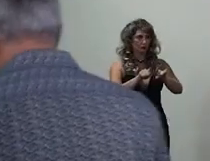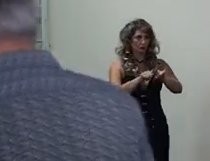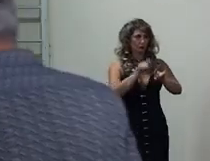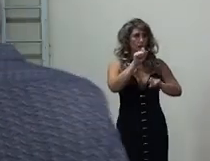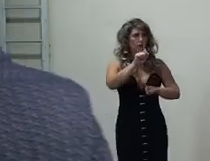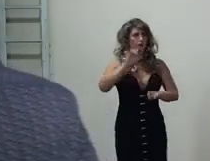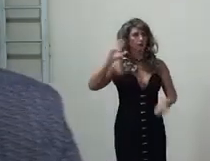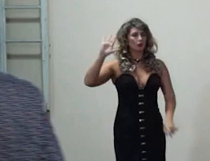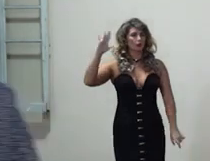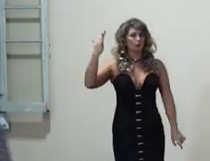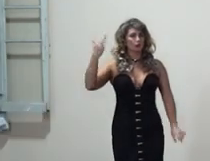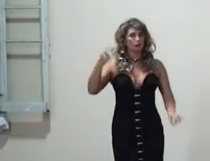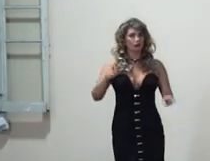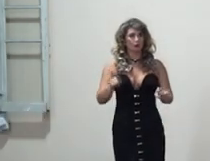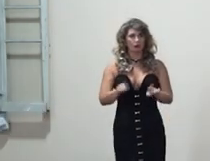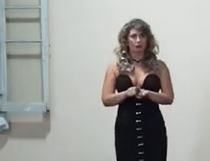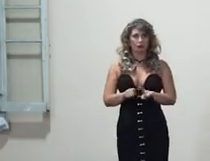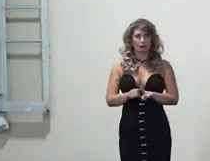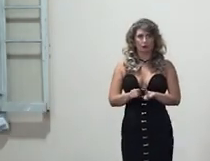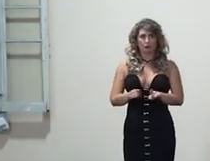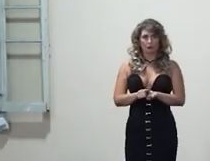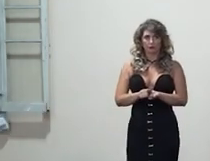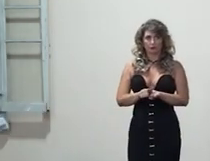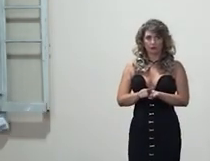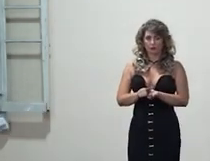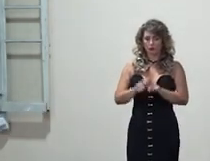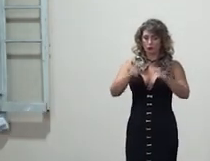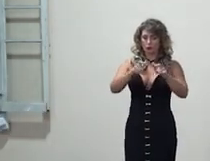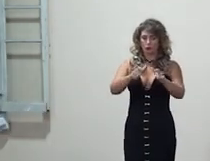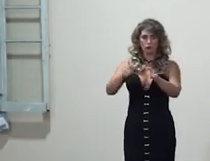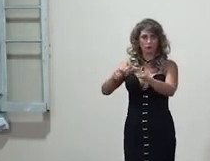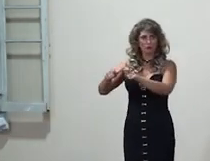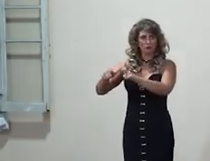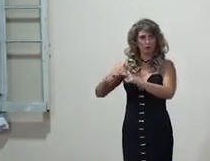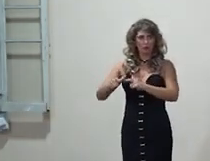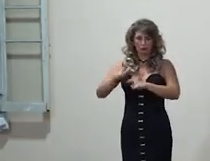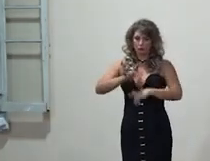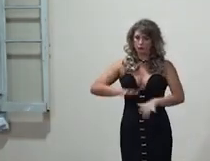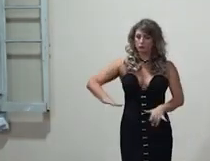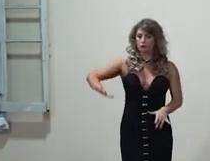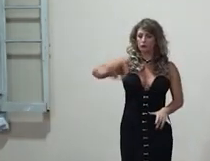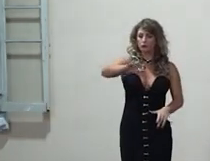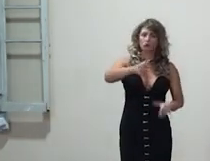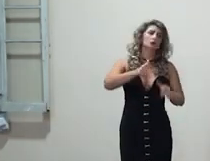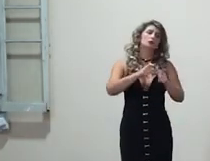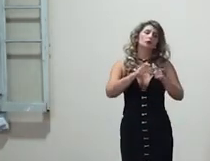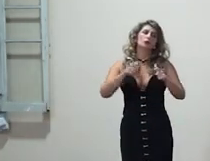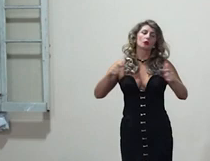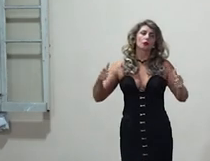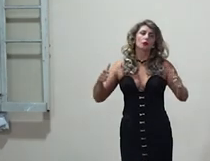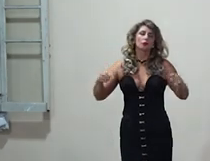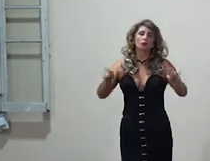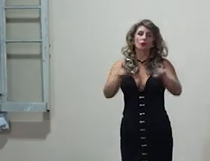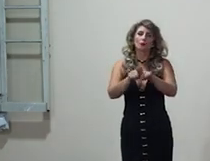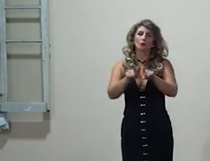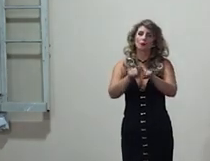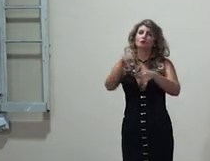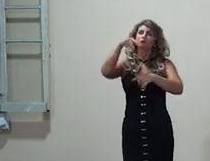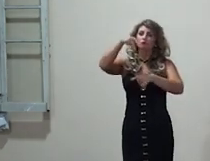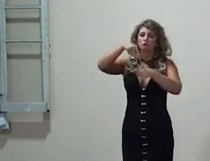vai acontecer também uma unidade, daí pela questão do espaço ser maior, também em